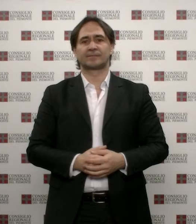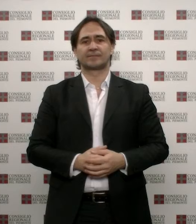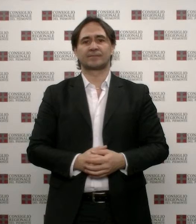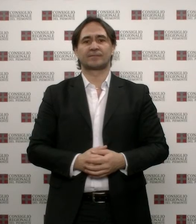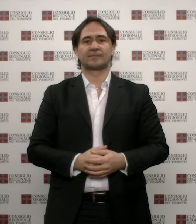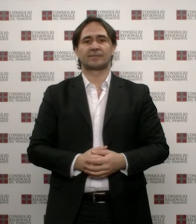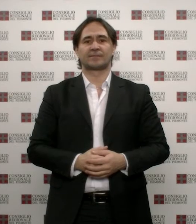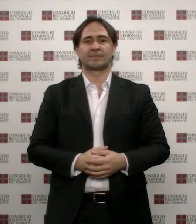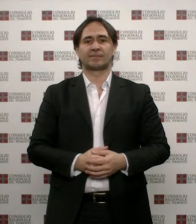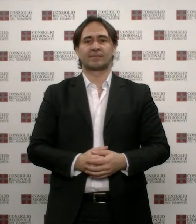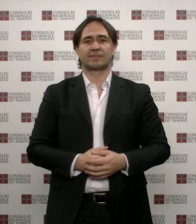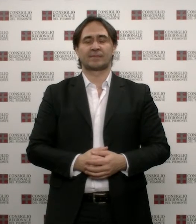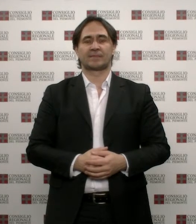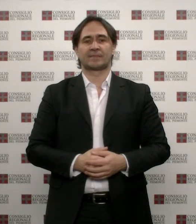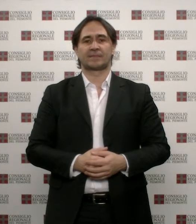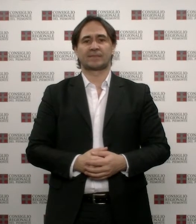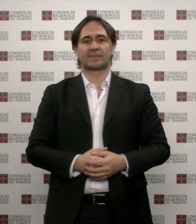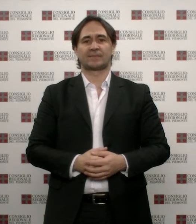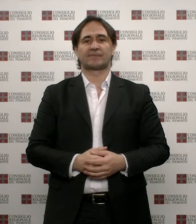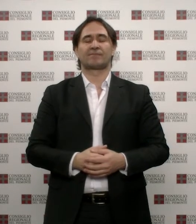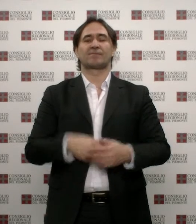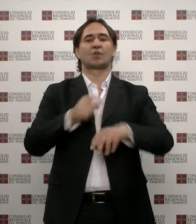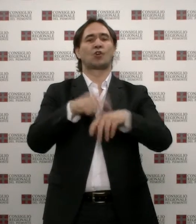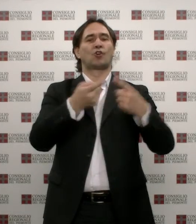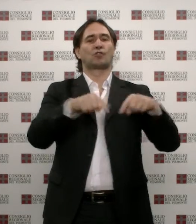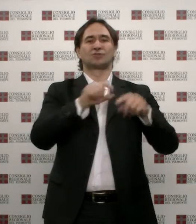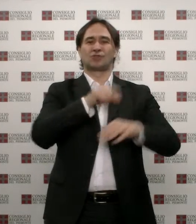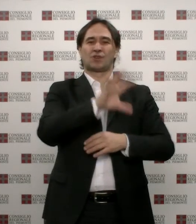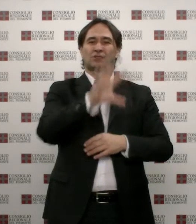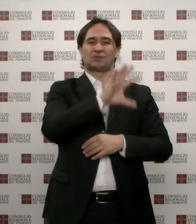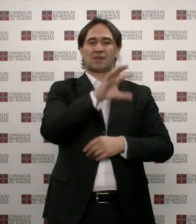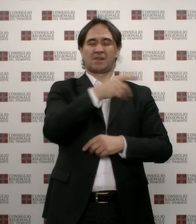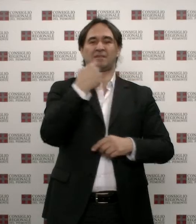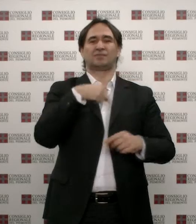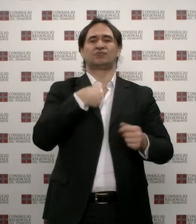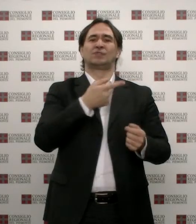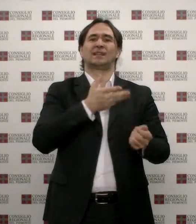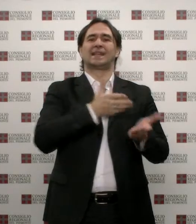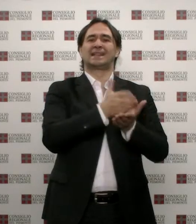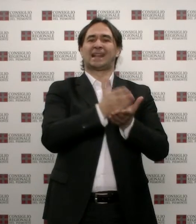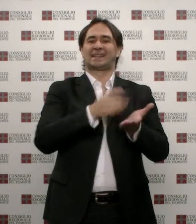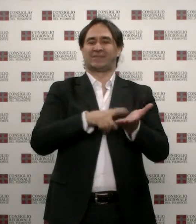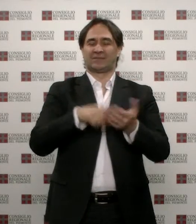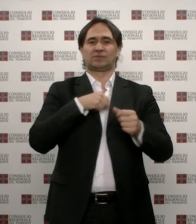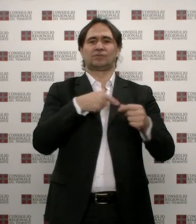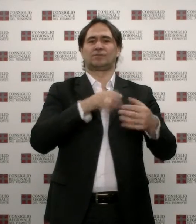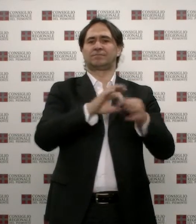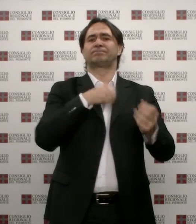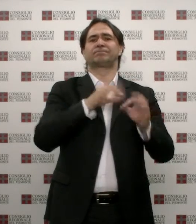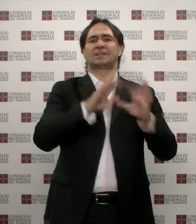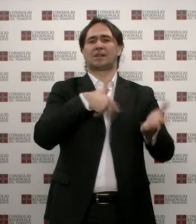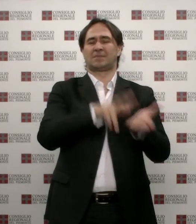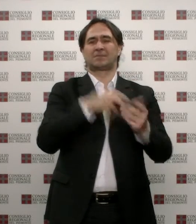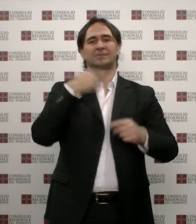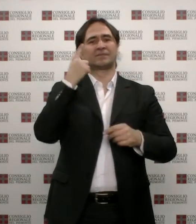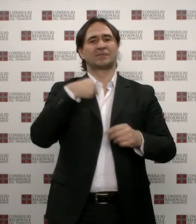In primo piano. Il Consiglio regionale ha approvato la delibera con le direttive programmatiche per la cooperazione internazionale